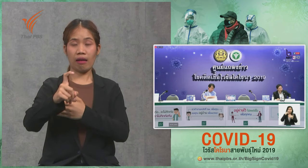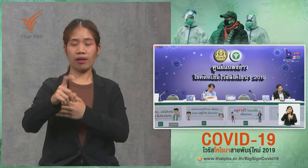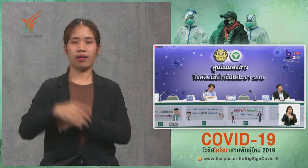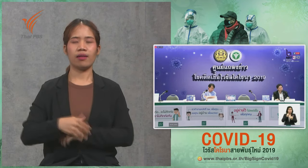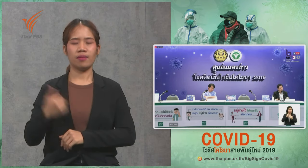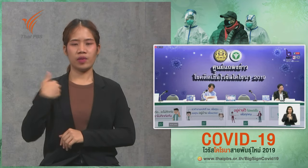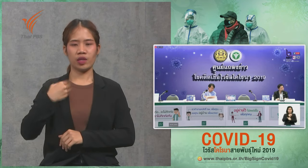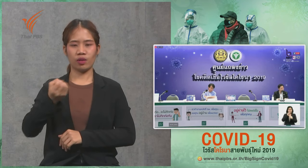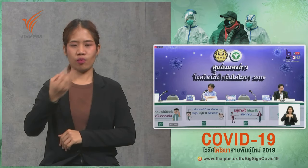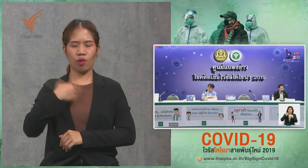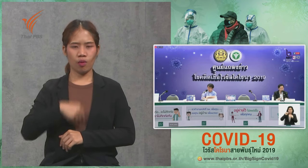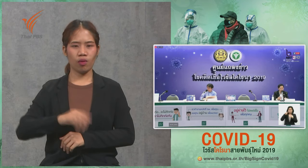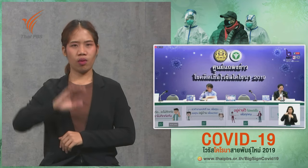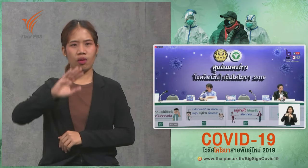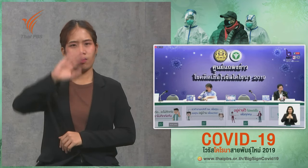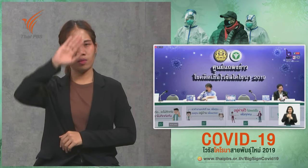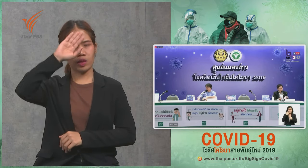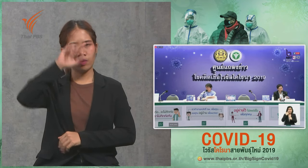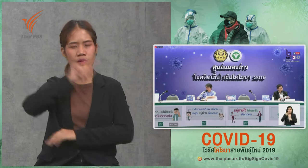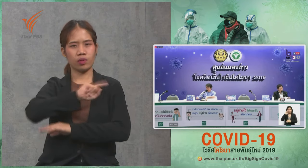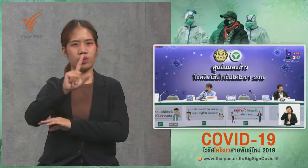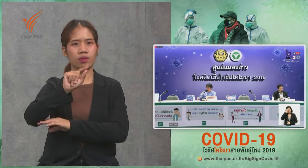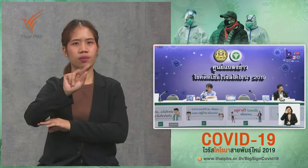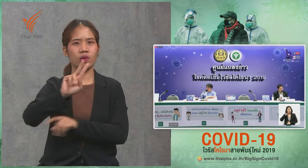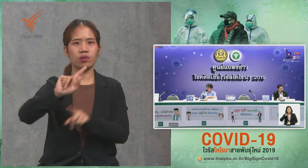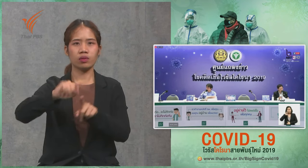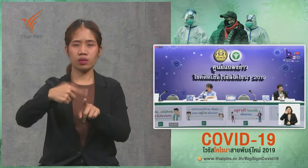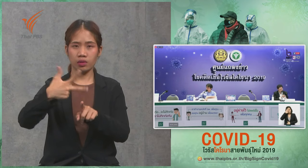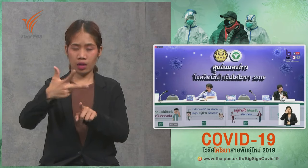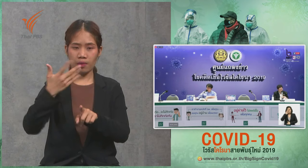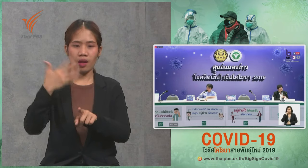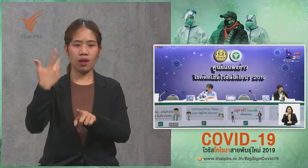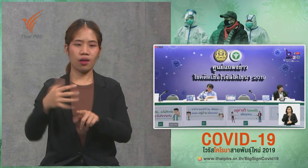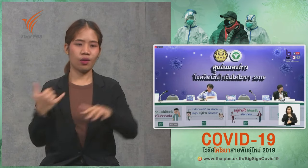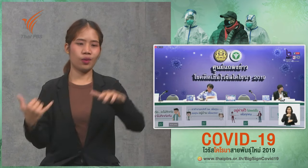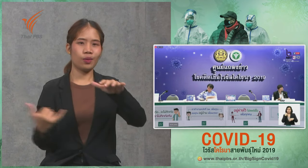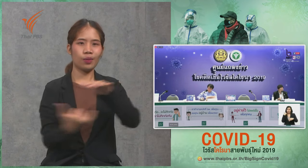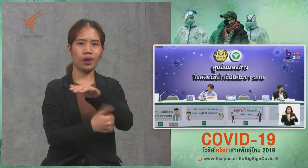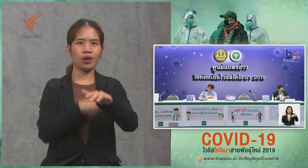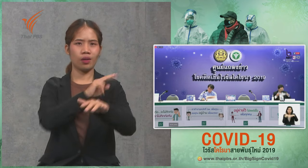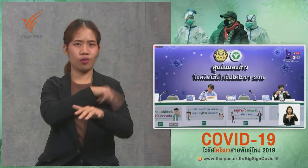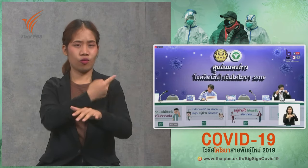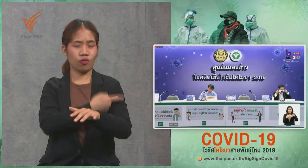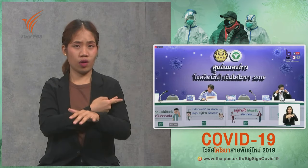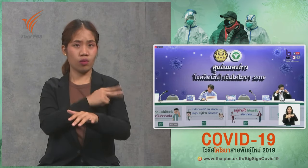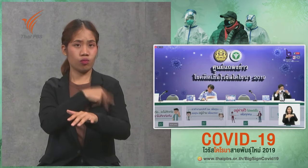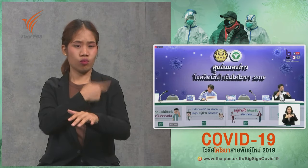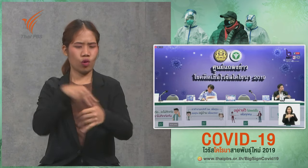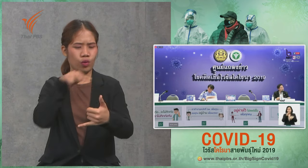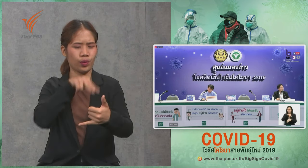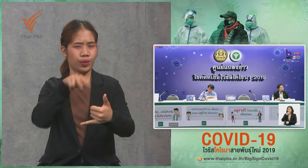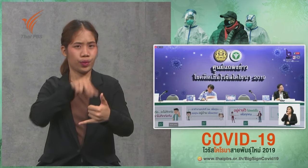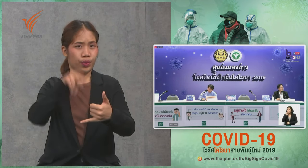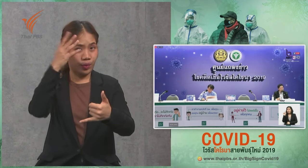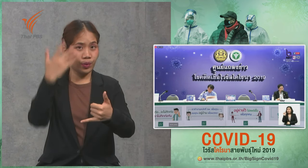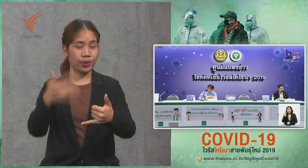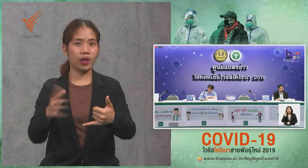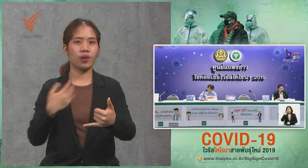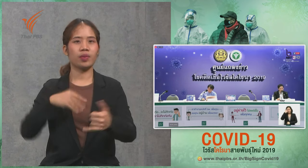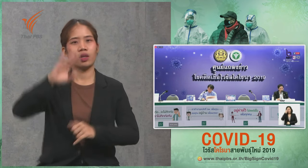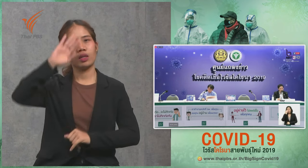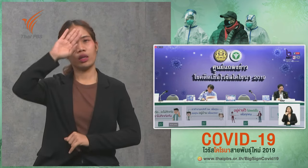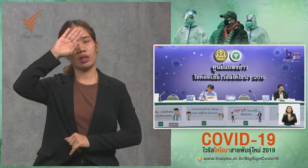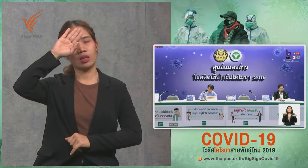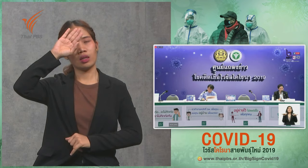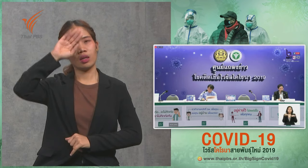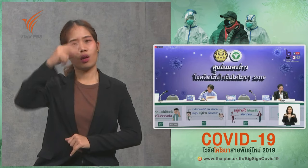บายตั้งแต่วันที่22มีนาคมใช่ไหมคะแล้วไปที่โรงพยาบาลแห่งหนึ่งปรากฏว่าแพทย์วินิจฉัยว่าเป็นไข้หวัดธรรม